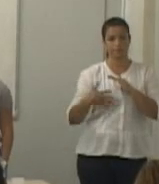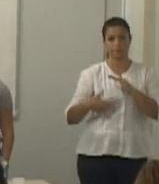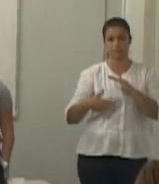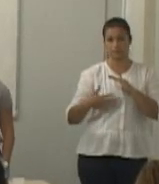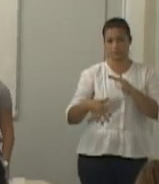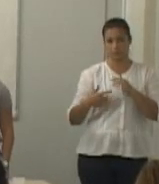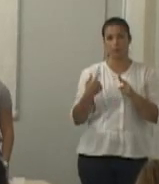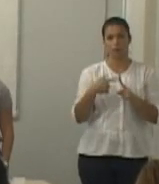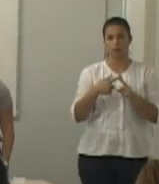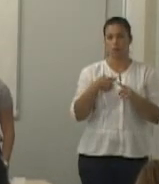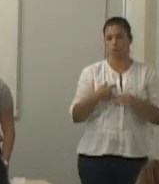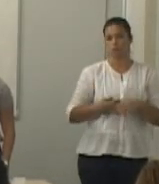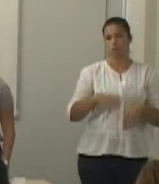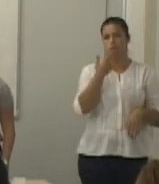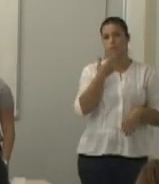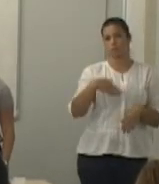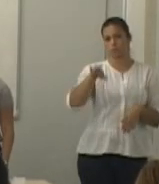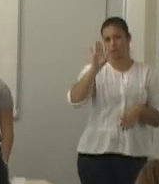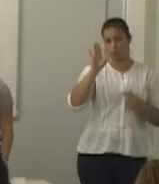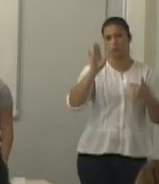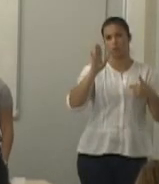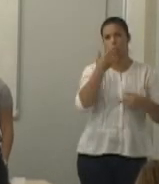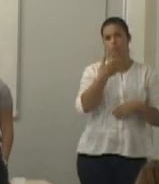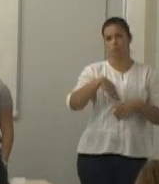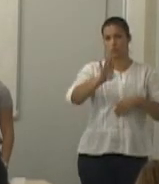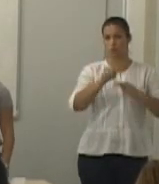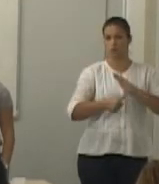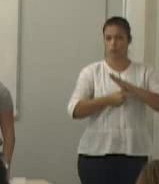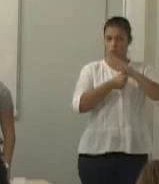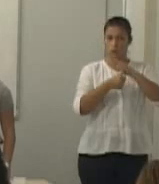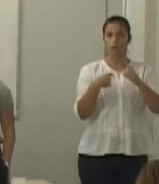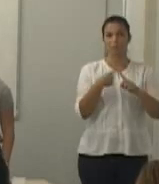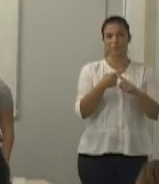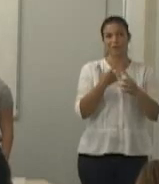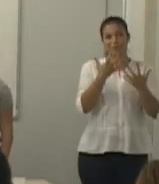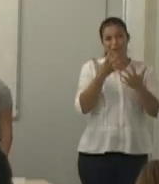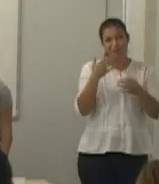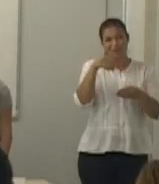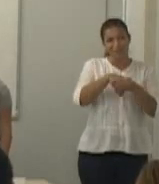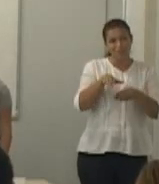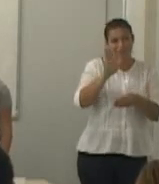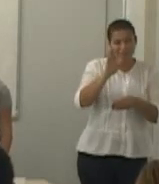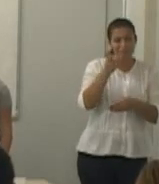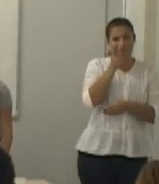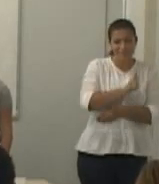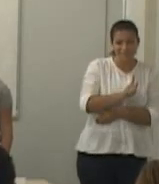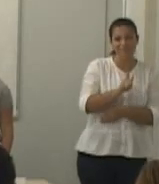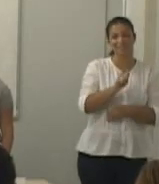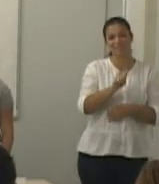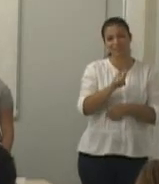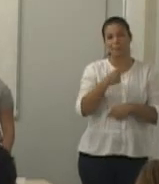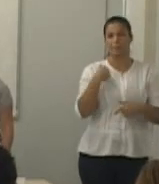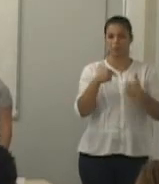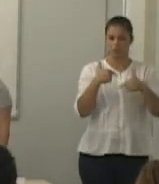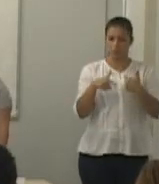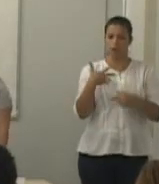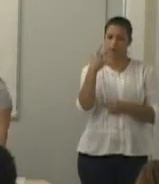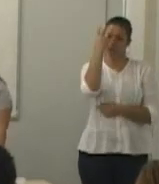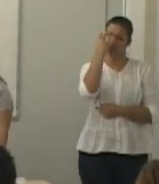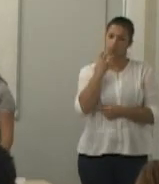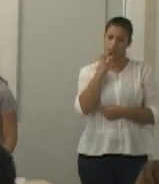me comprometo como reitora eh porque que espero ser Eleita com para trabalhar com seriedade